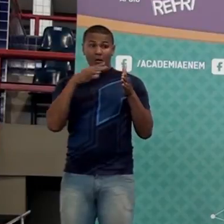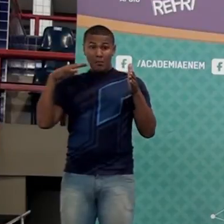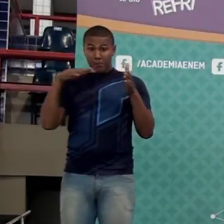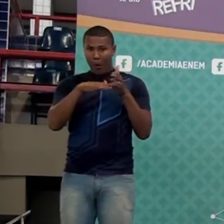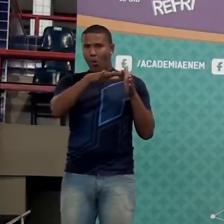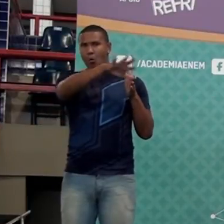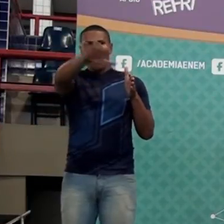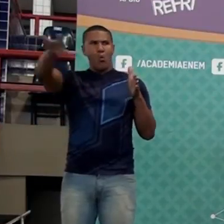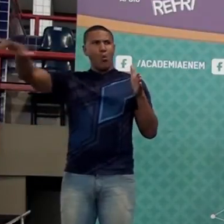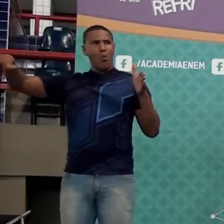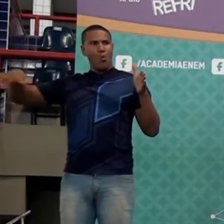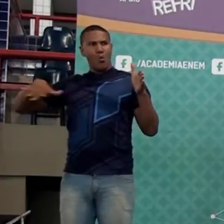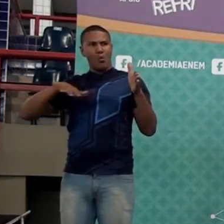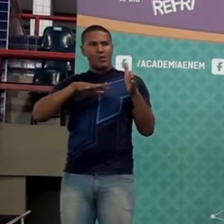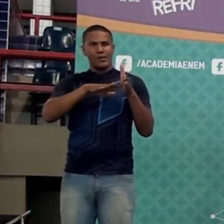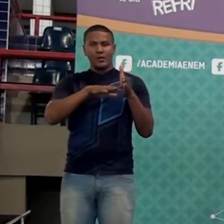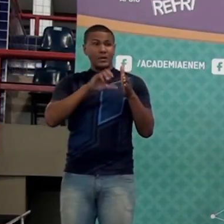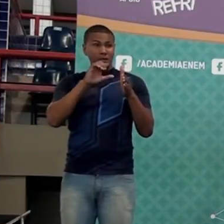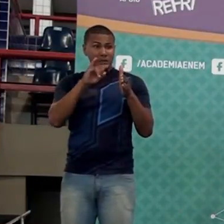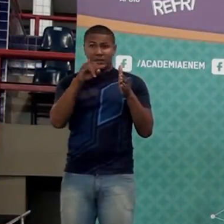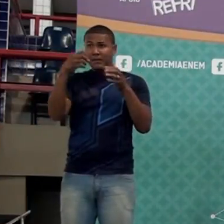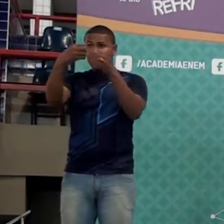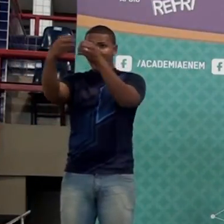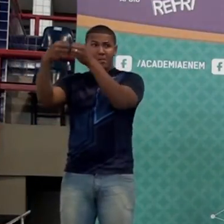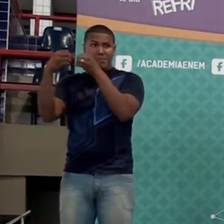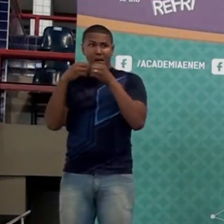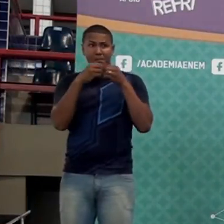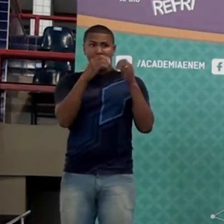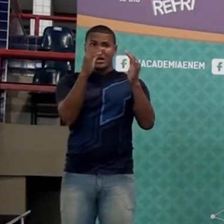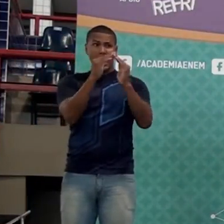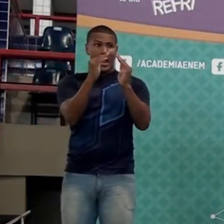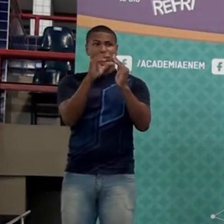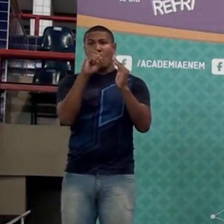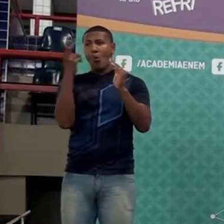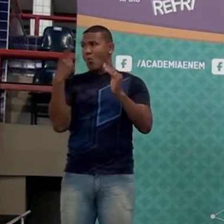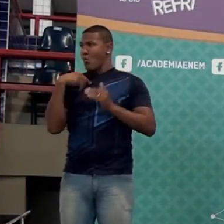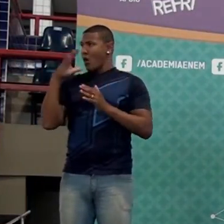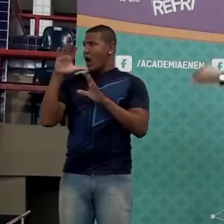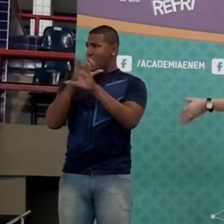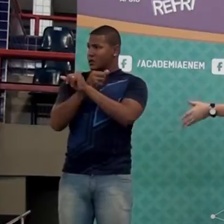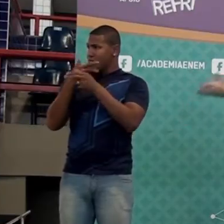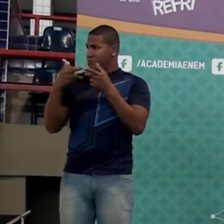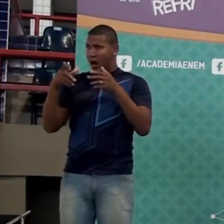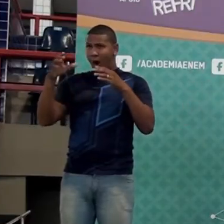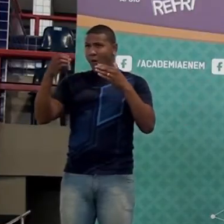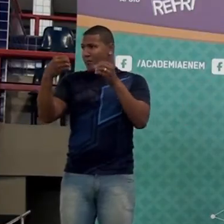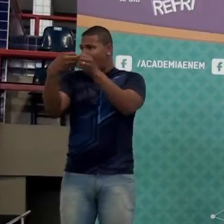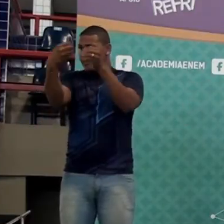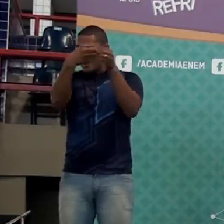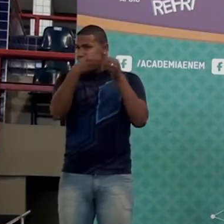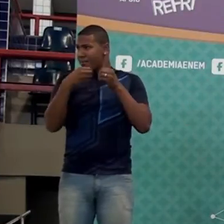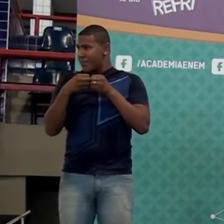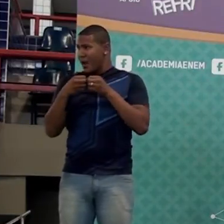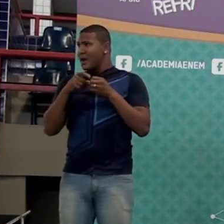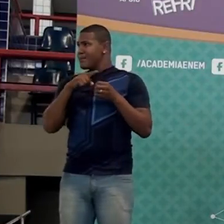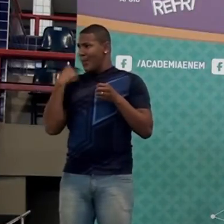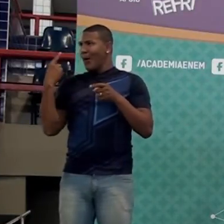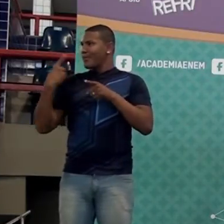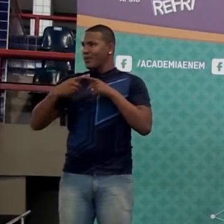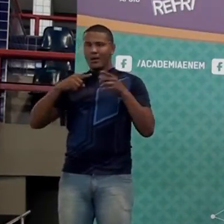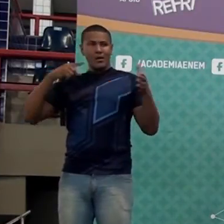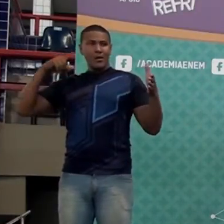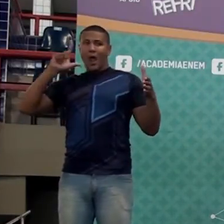alagado, tá? As populações que estão nessas regiões têm que migrar, têm que ir para outro lugar, não vai morrer também. Então, é uma